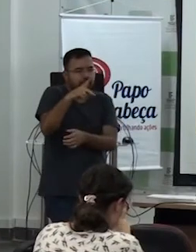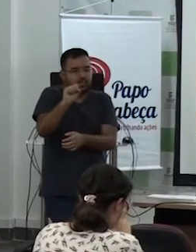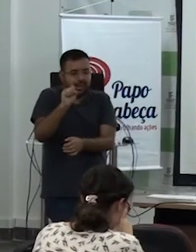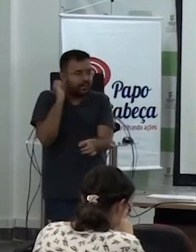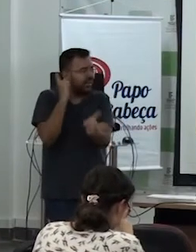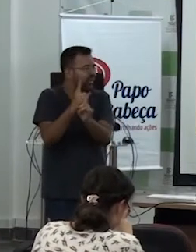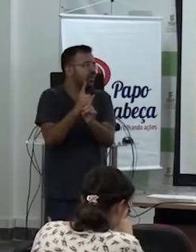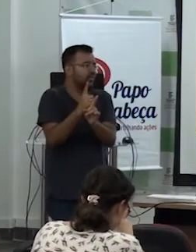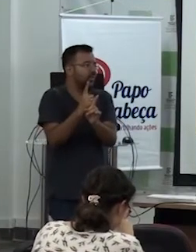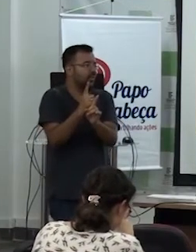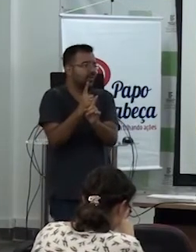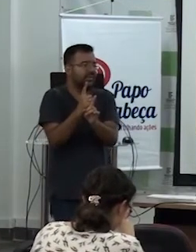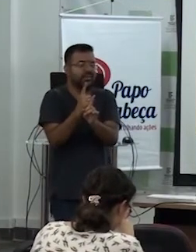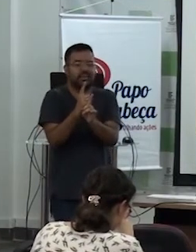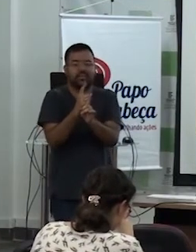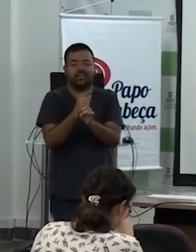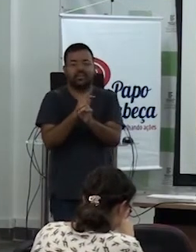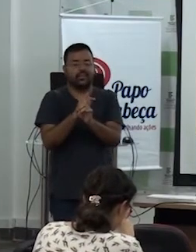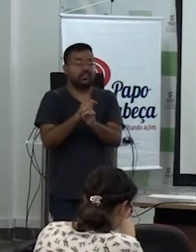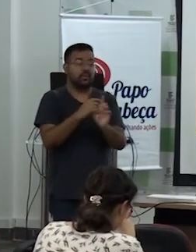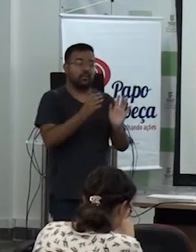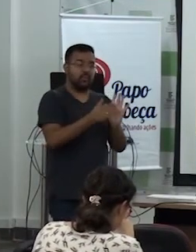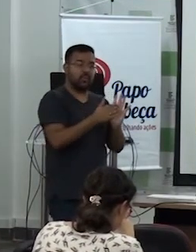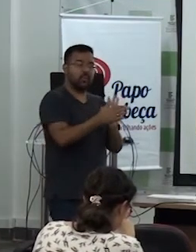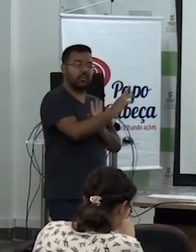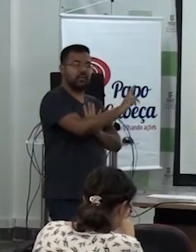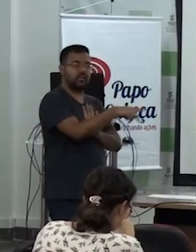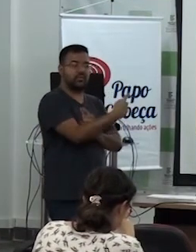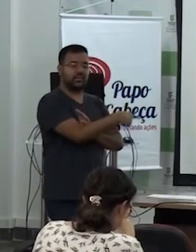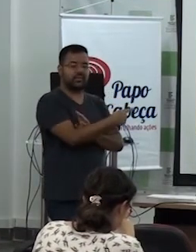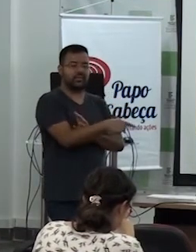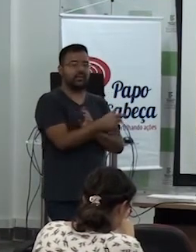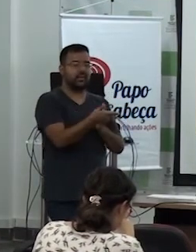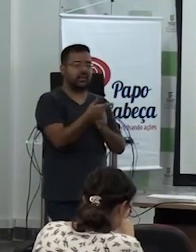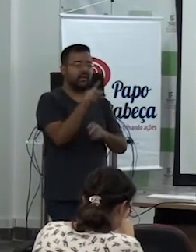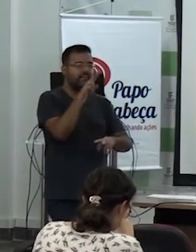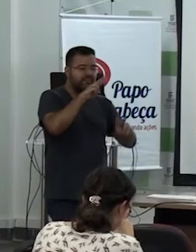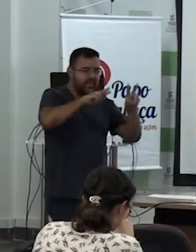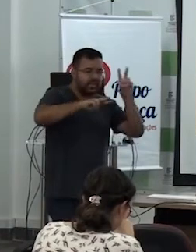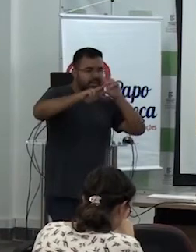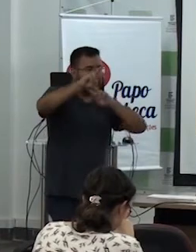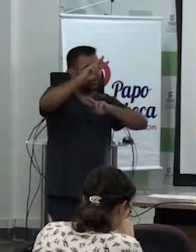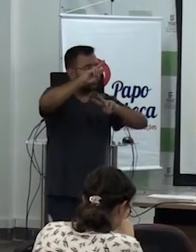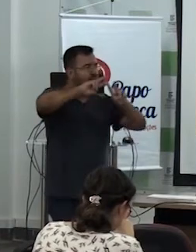visão artificial. Né? O diferencial da proposta de carro autônomo deles